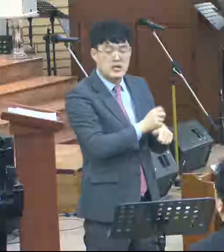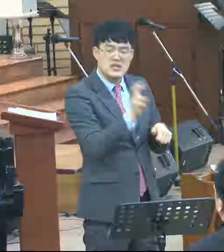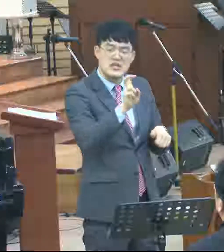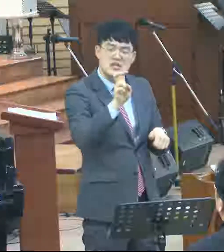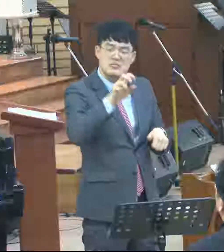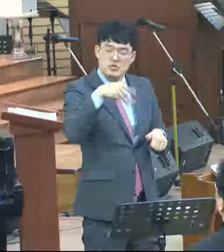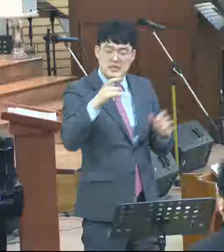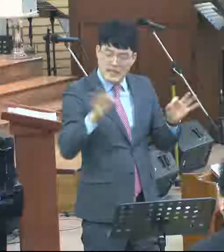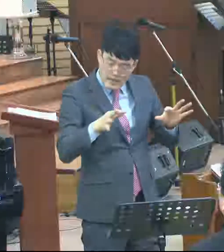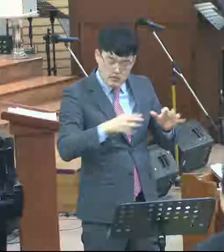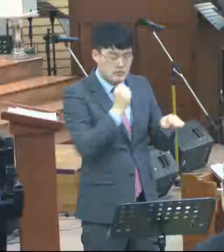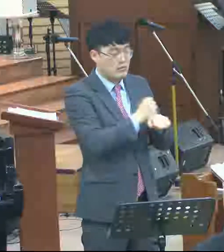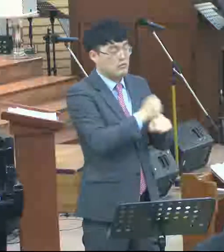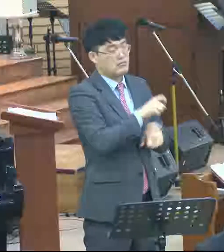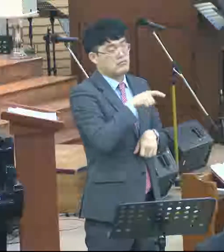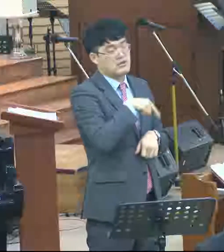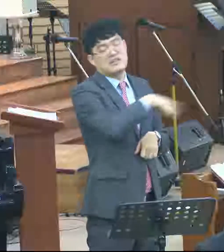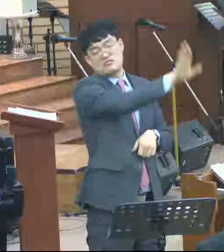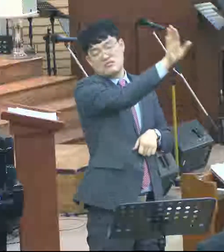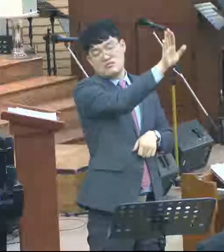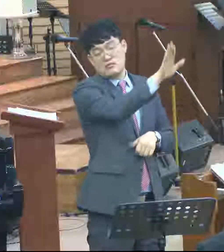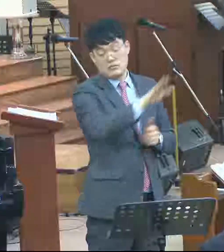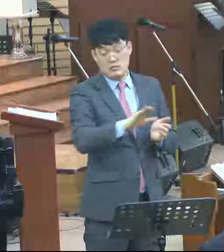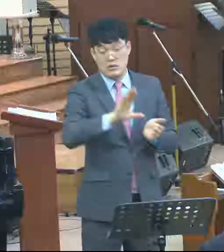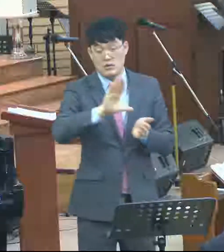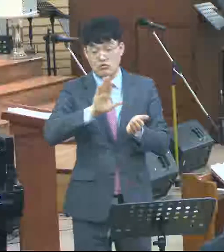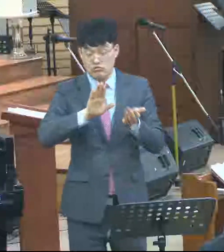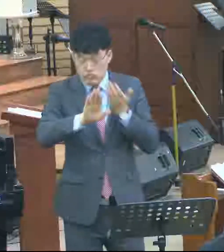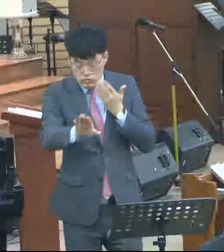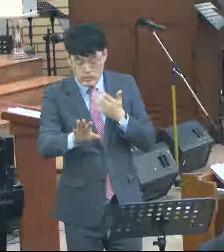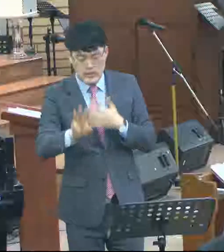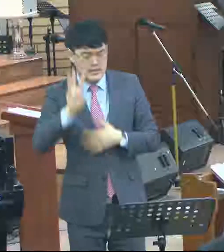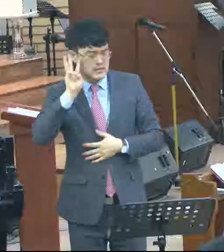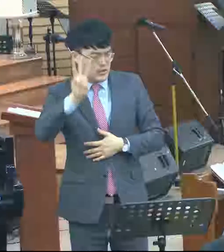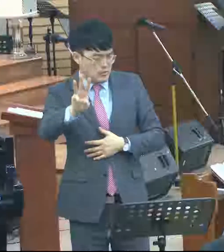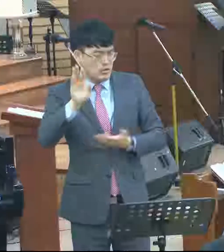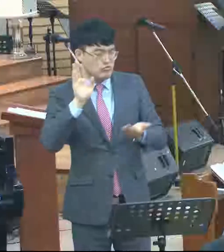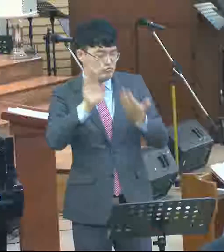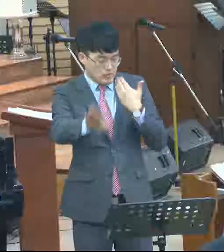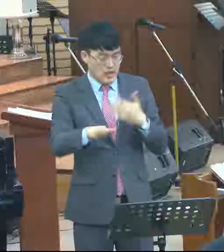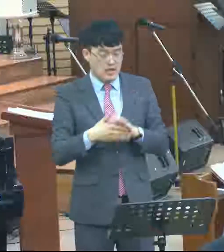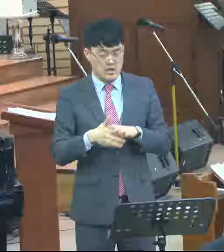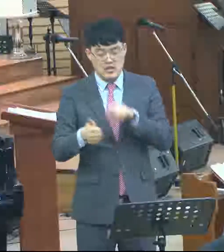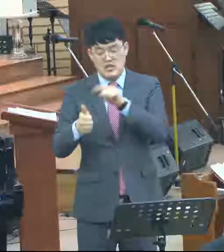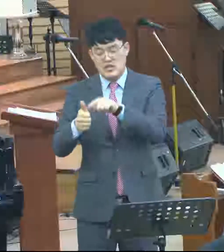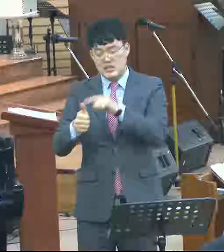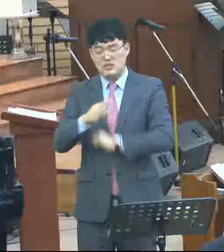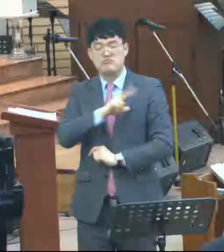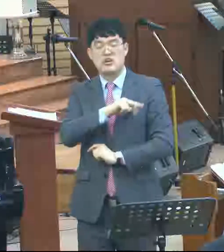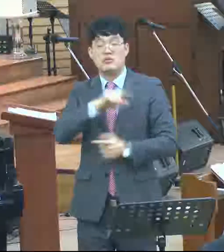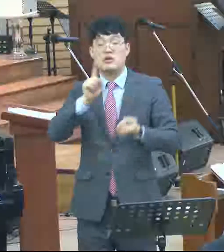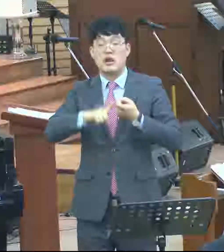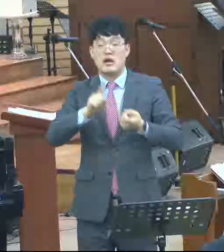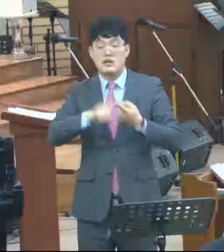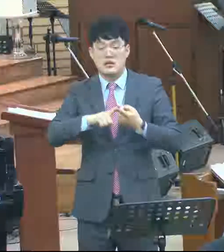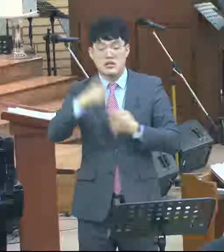3일 후에 미첼 의원에 대한 기사가 더 선지라는 신문에 실렸어요. 이 미첼